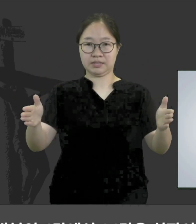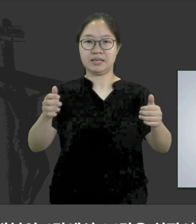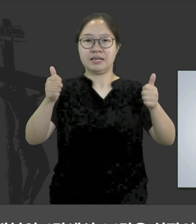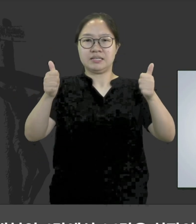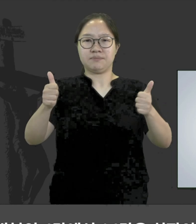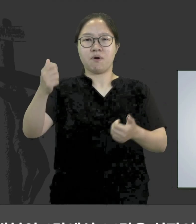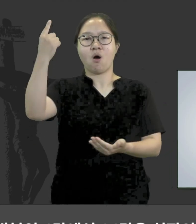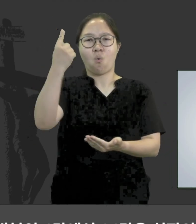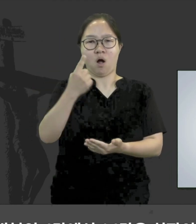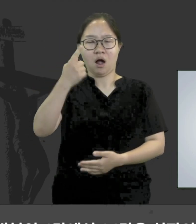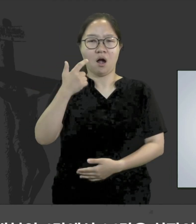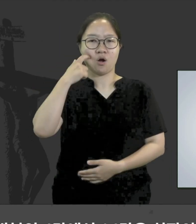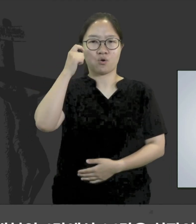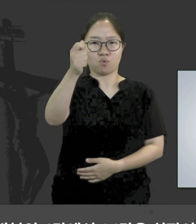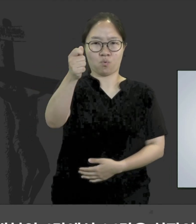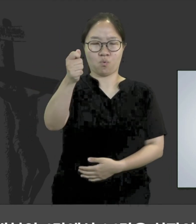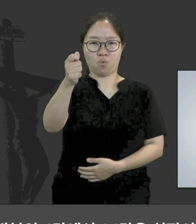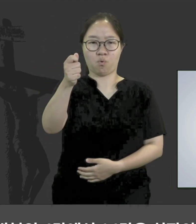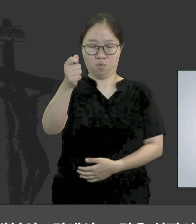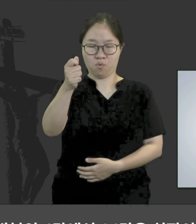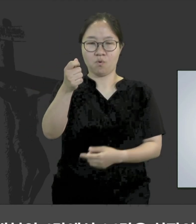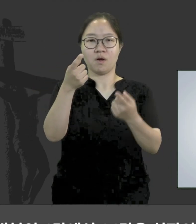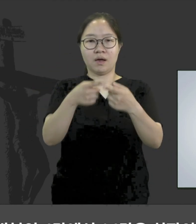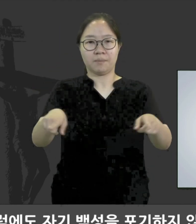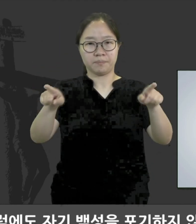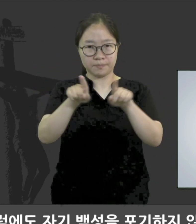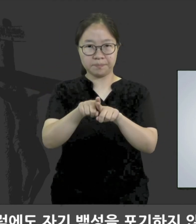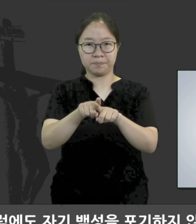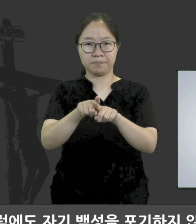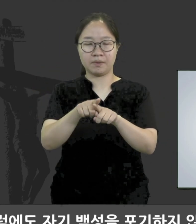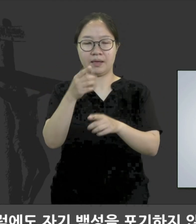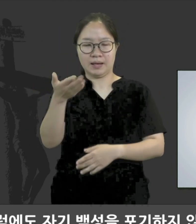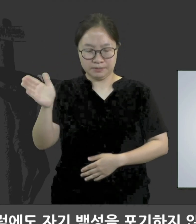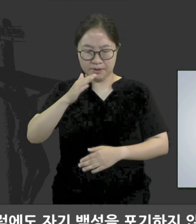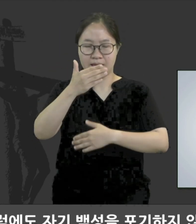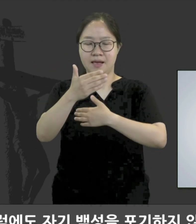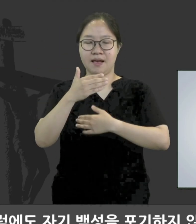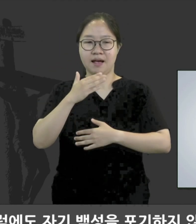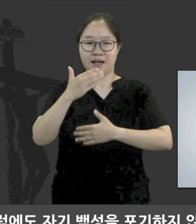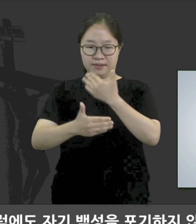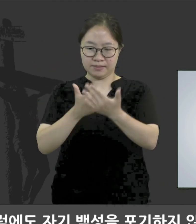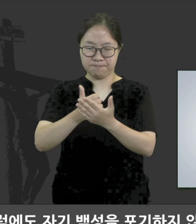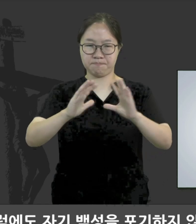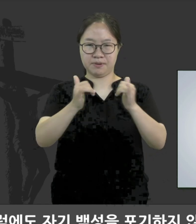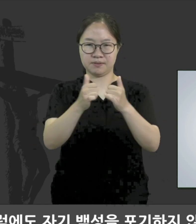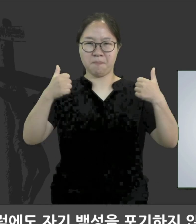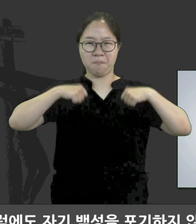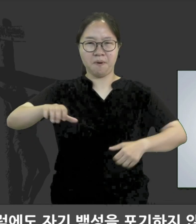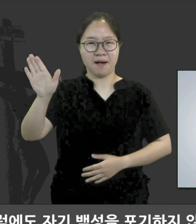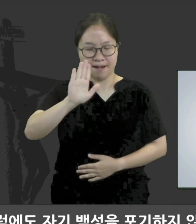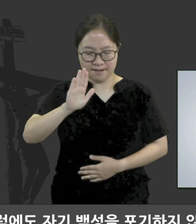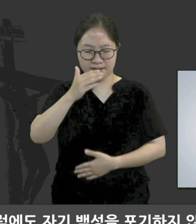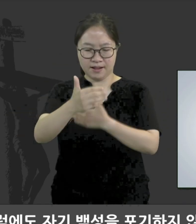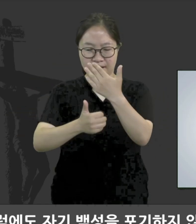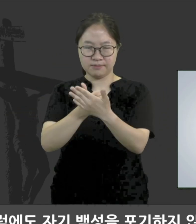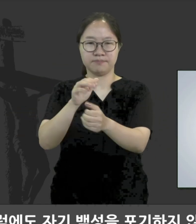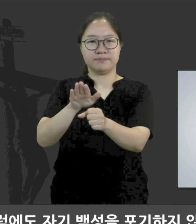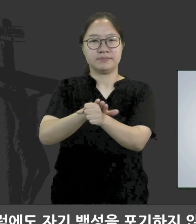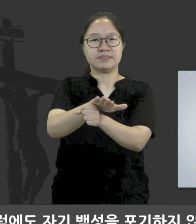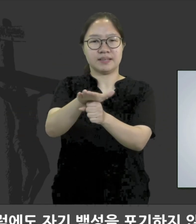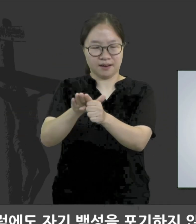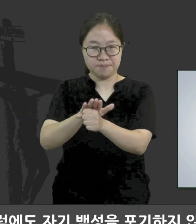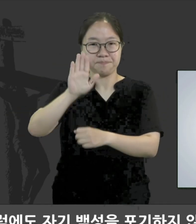14장은 심판이 임박했다는 경고와 함께 그럼에도 자기 백성을 포기하지 않으시는 하나님의